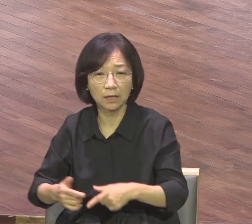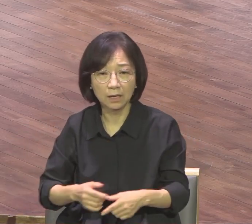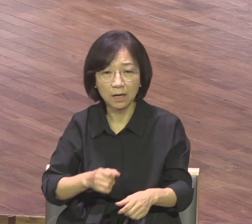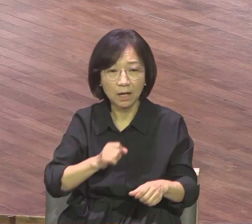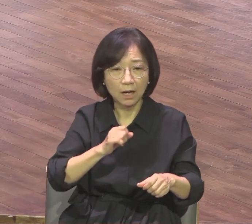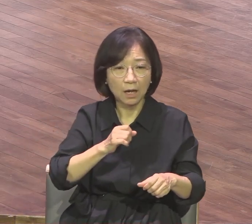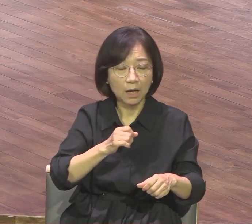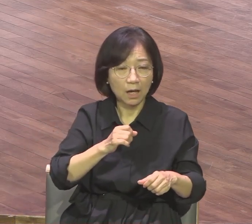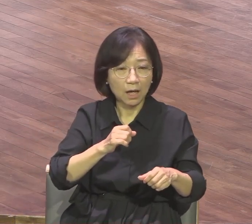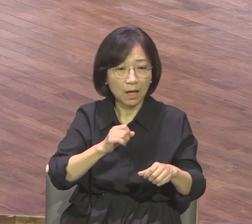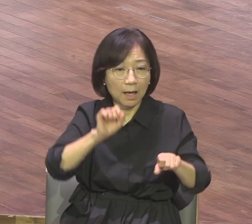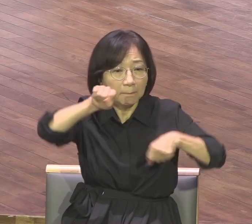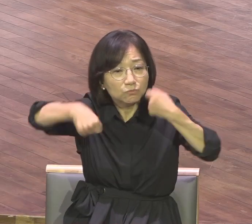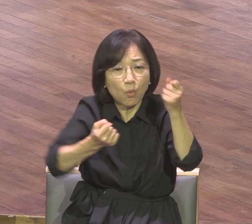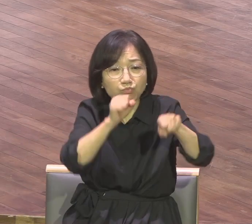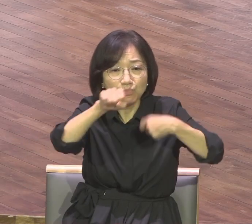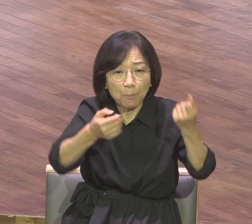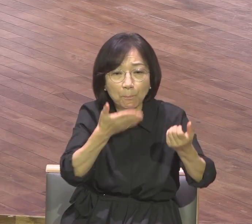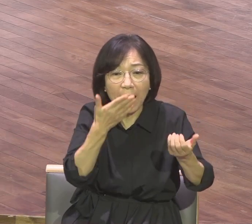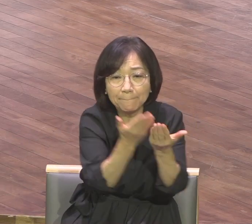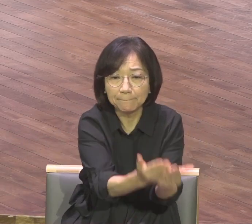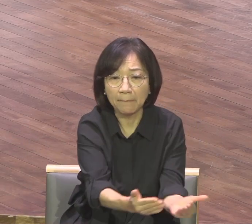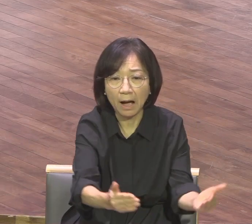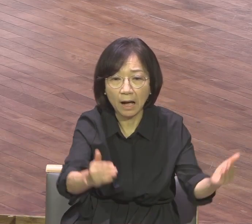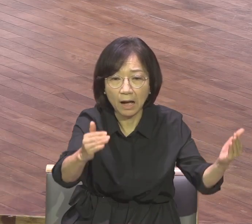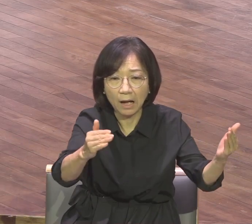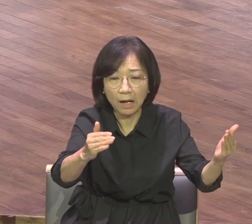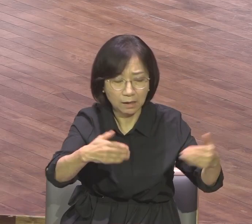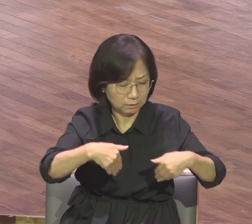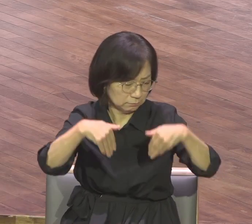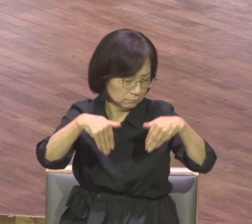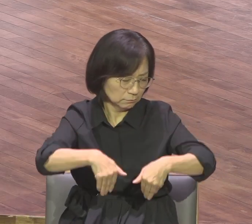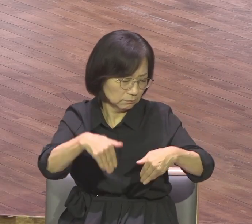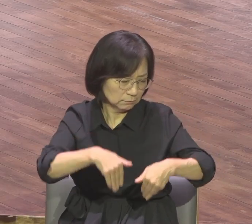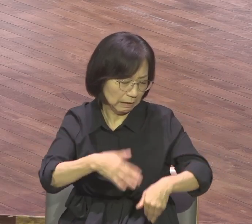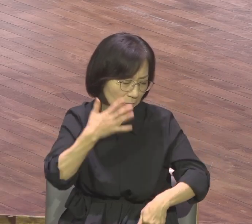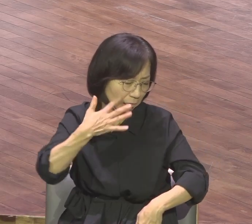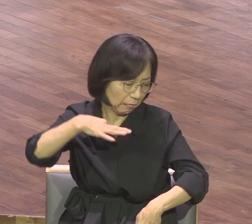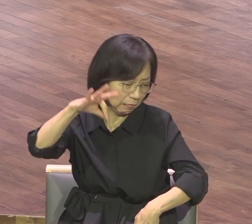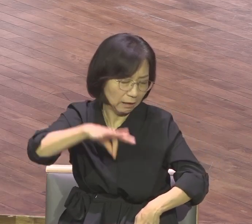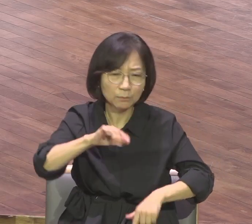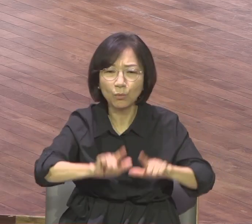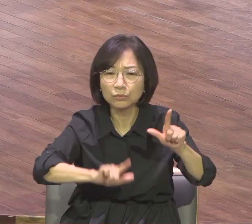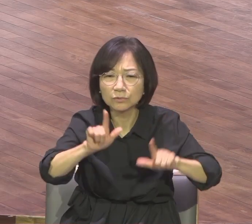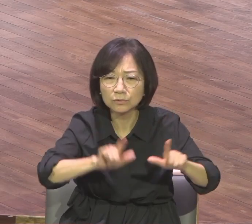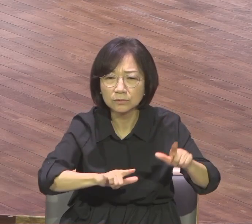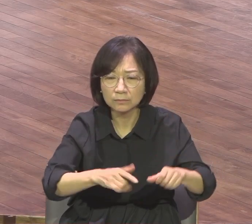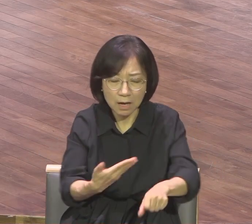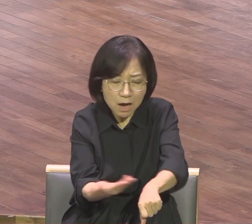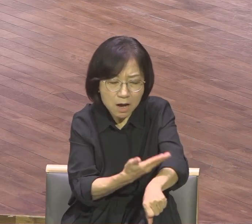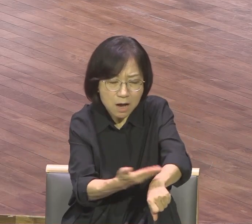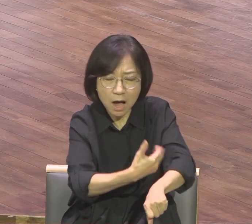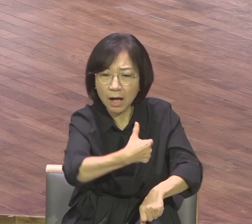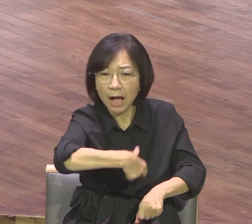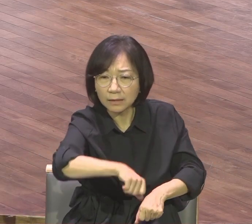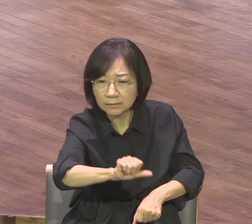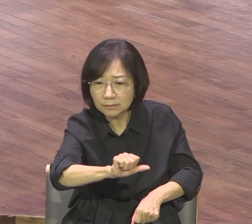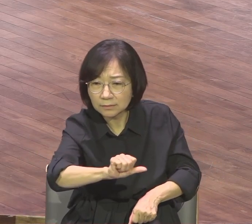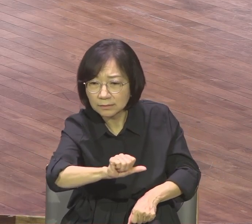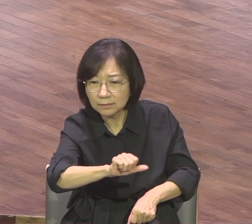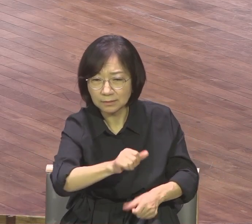마구간에서 말밥통에서 종의 형체로 목수의 아들로 이 땅에